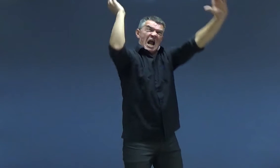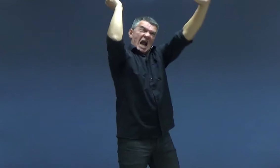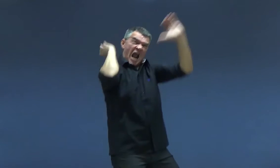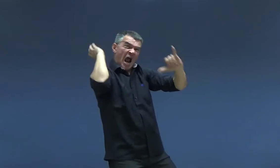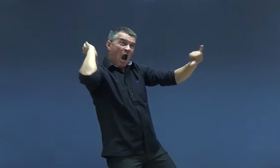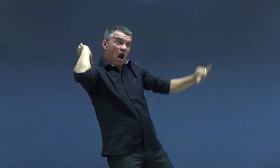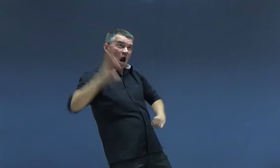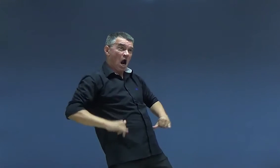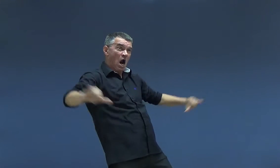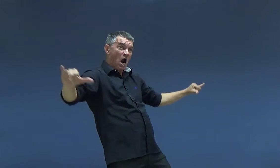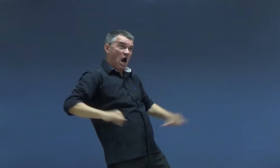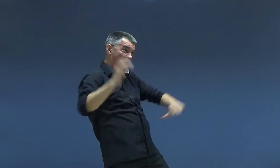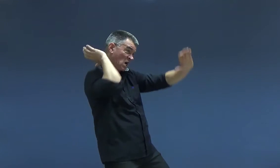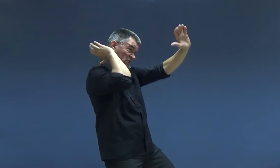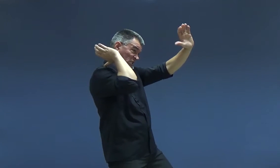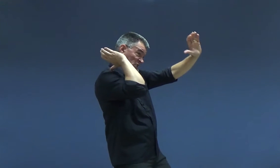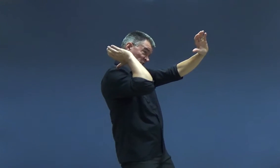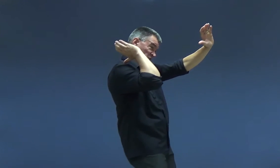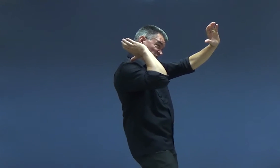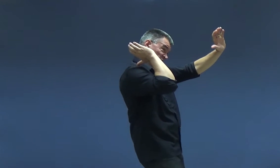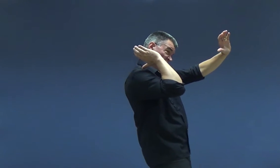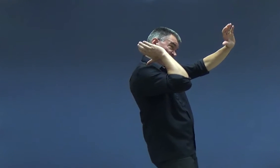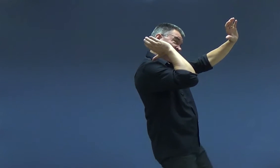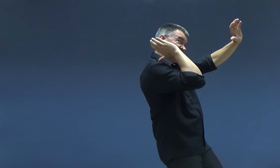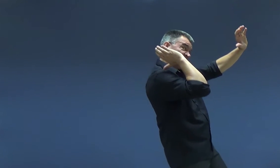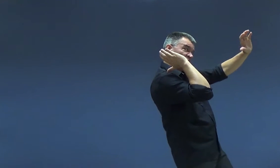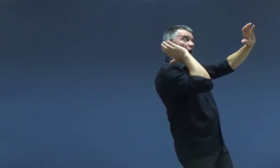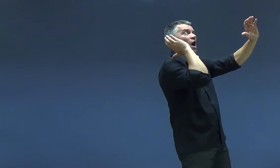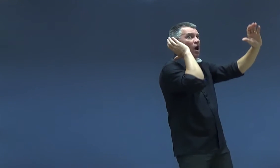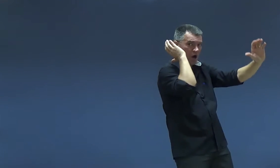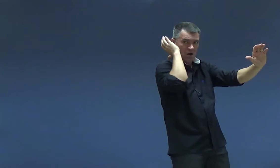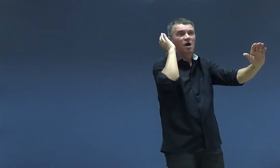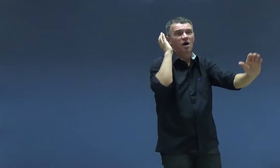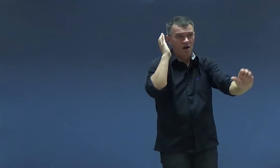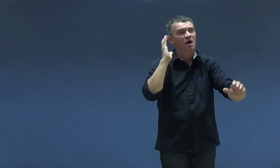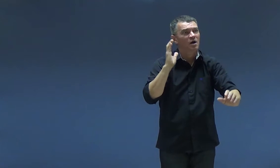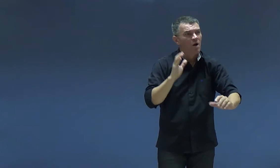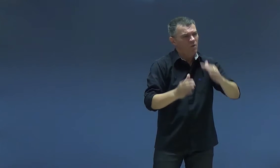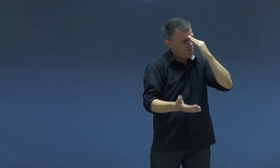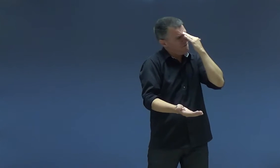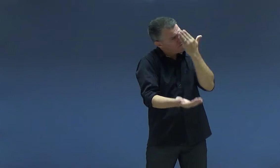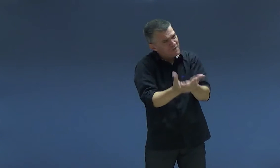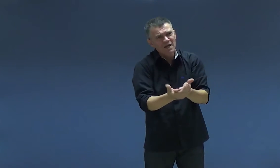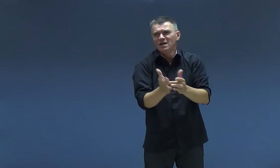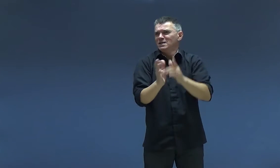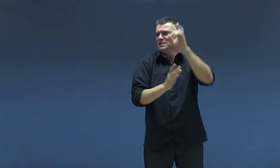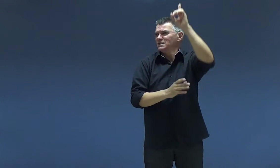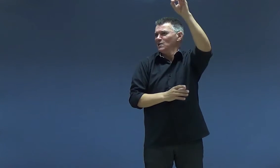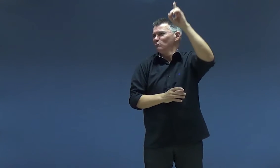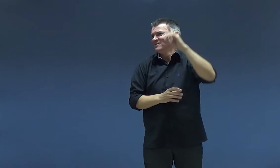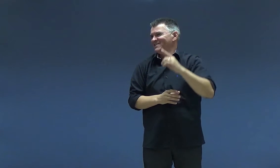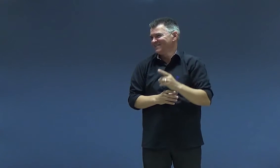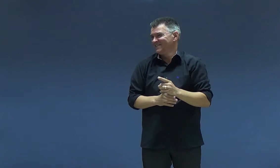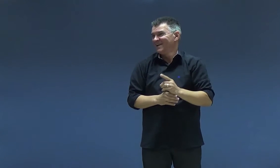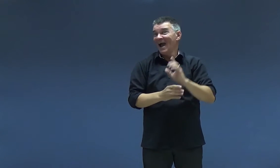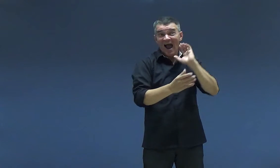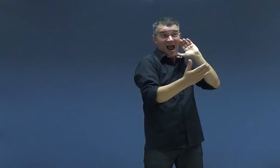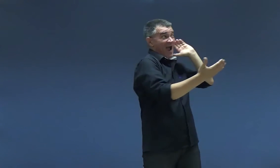Mas essa cruz tem que ser grande, ela tem que ser pesada mesmo, tem que ser sofrida para carregar. Você precisa confiar em